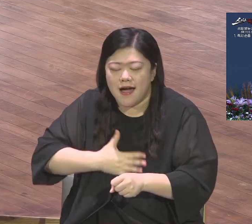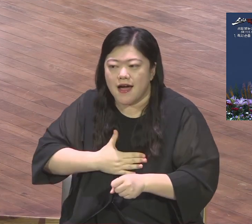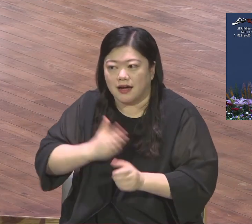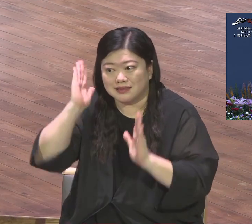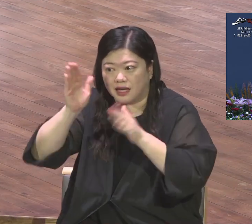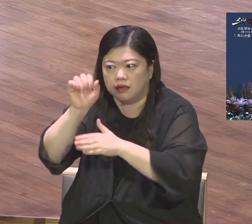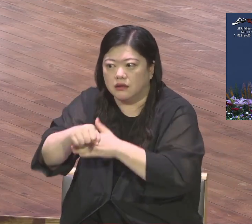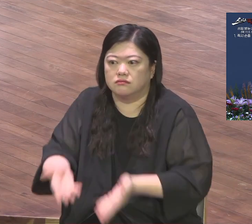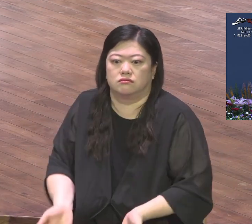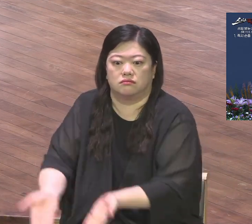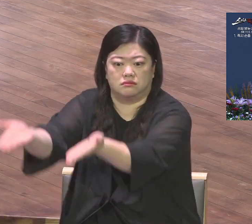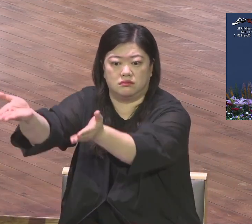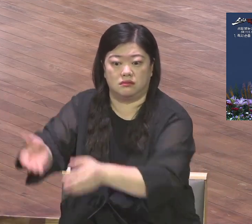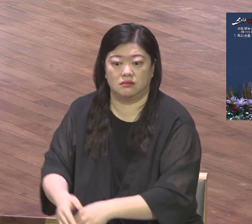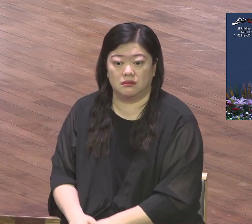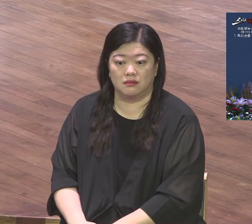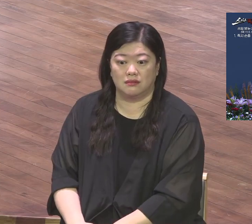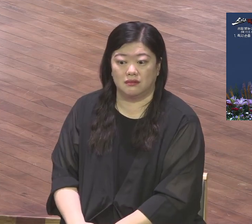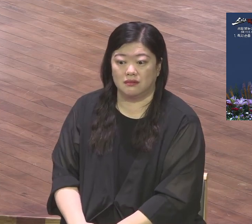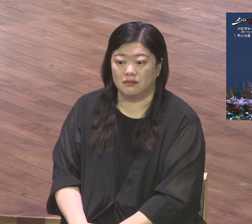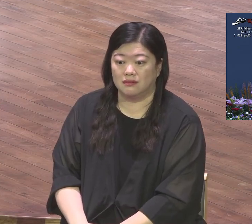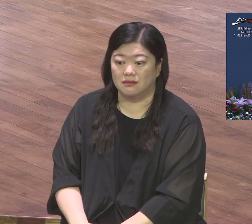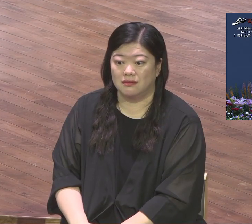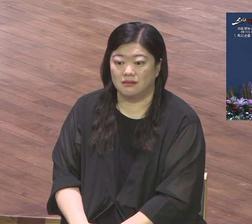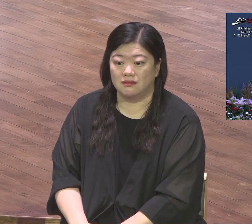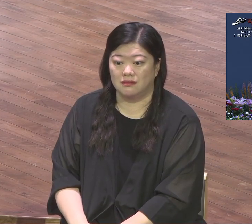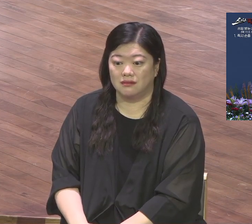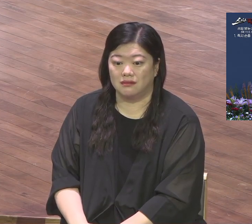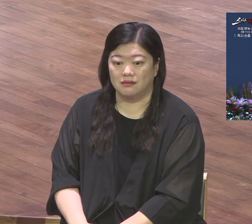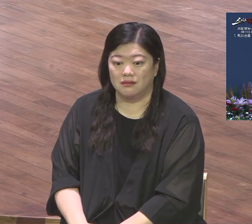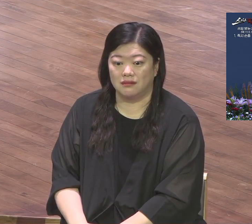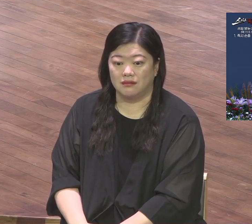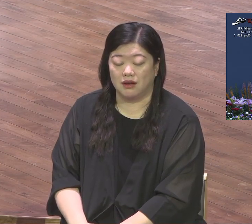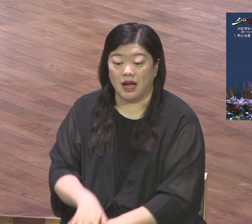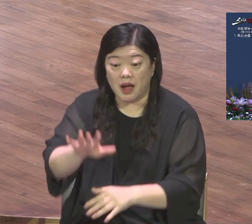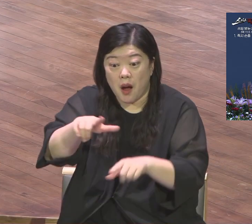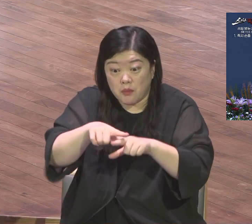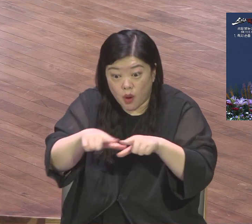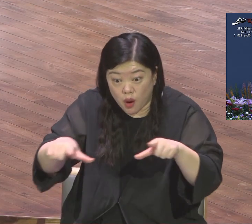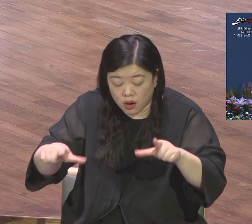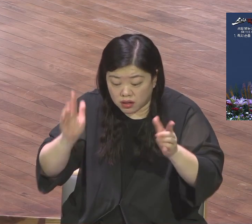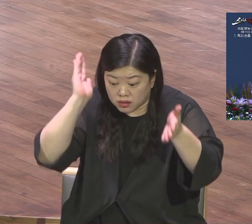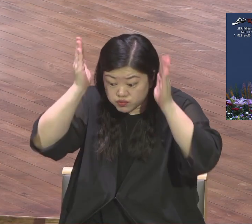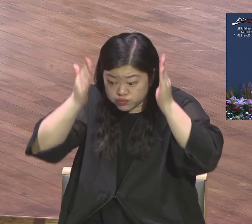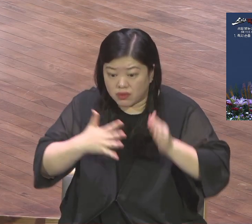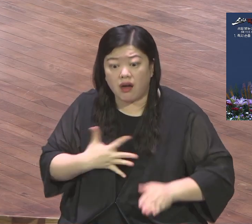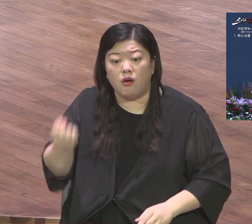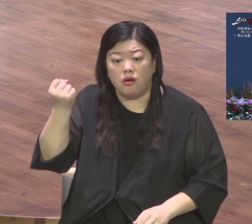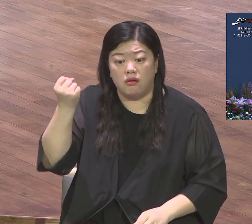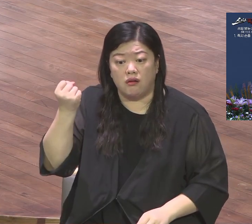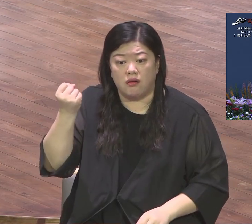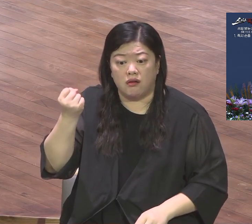사실 이것이 너무 놀랍지요. 이것저것 재지 않았습니다.